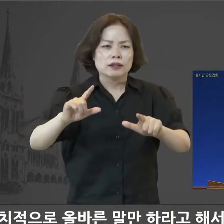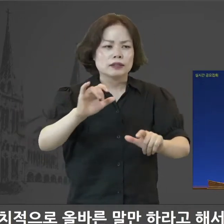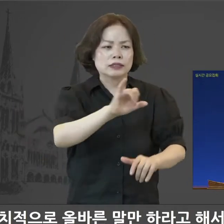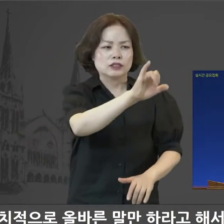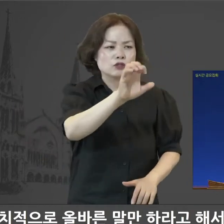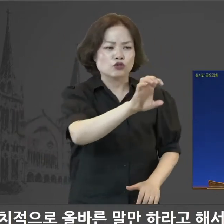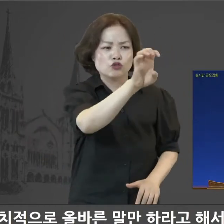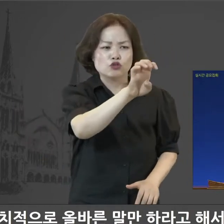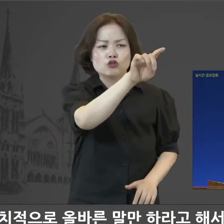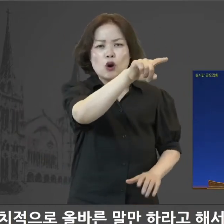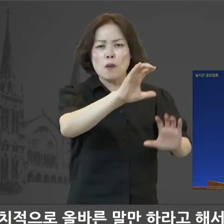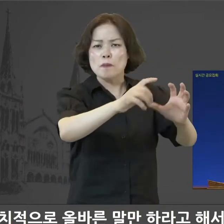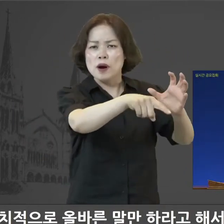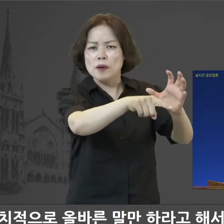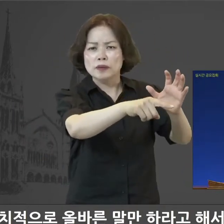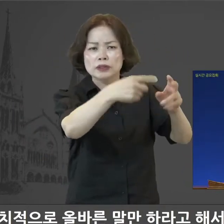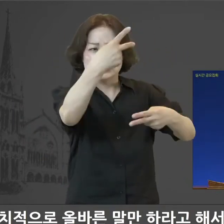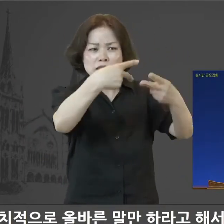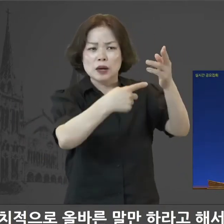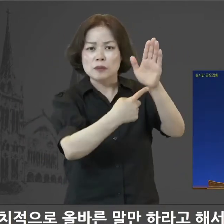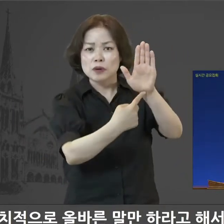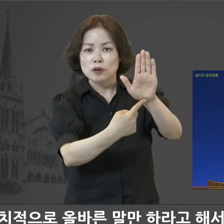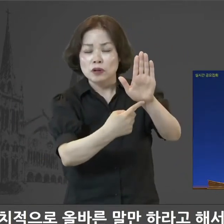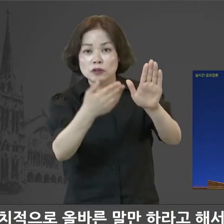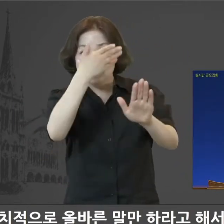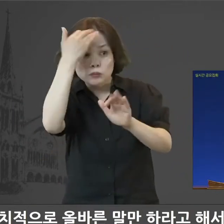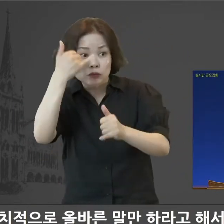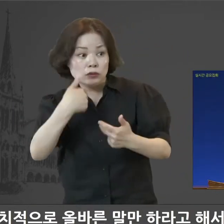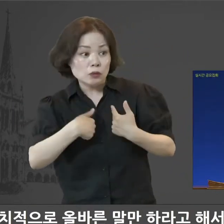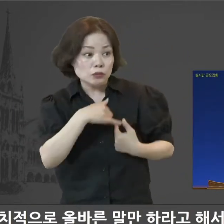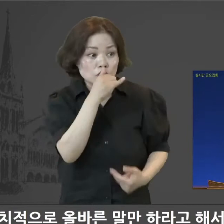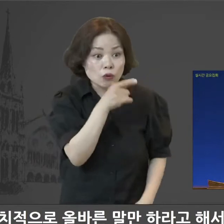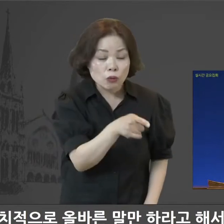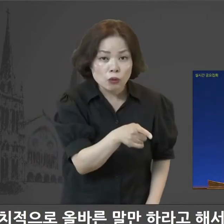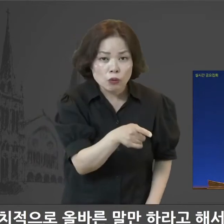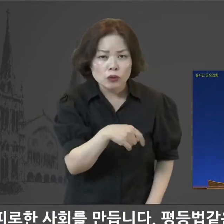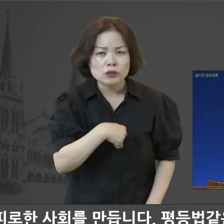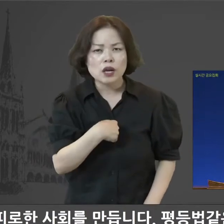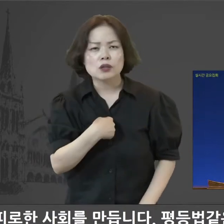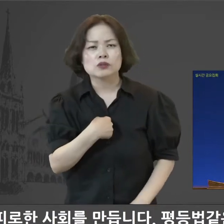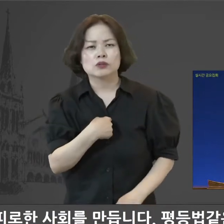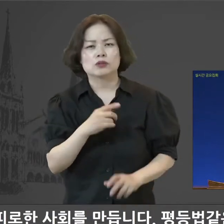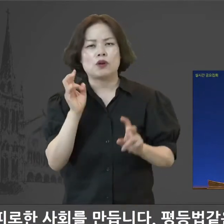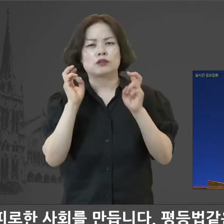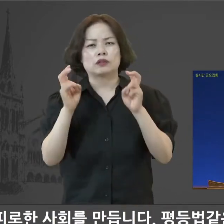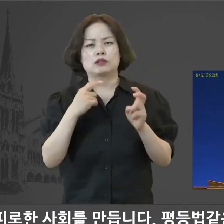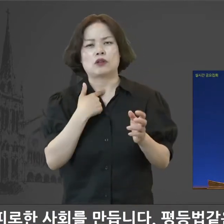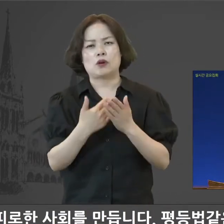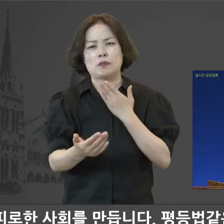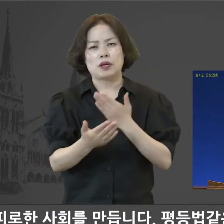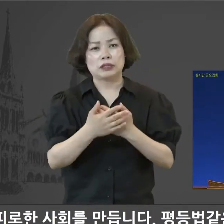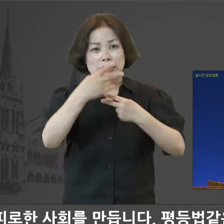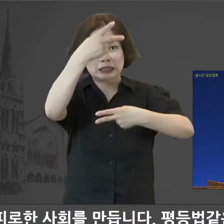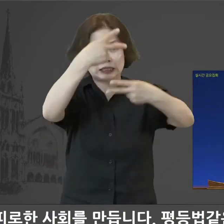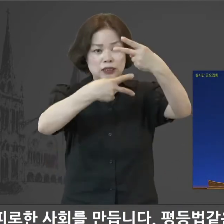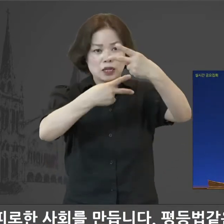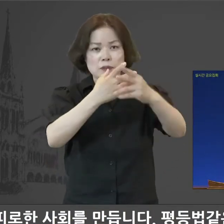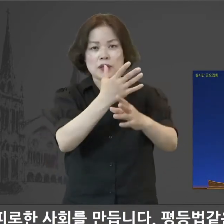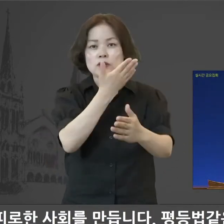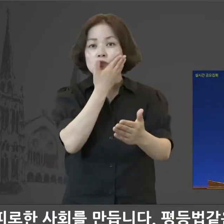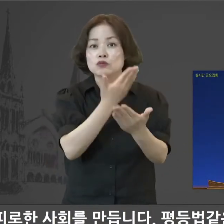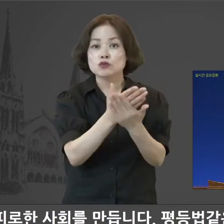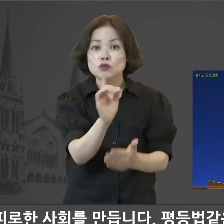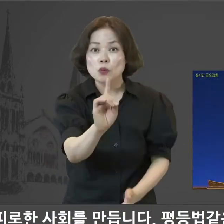피로감을 드라마로 표현했더니 젊은 애들이 재밌다고 보는 거예요. 왜냐하면 자기 회사에서 겪는 일이니까. 저 드라마의 핵심이